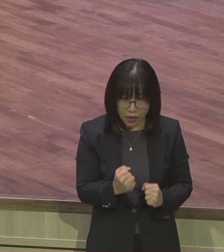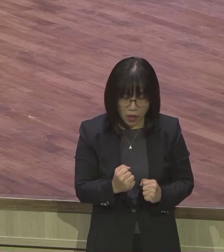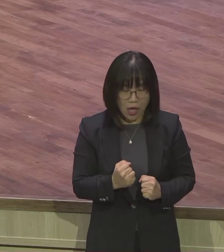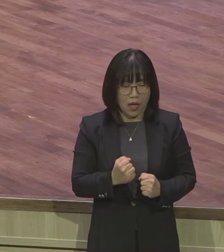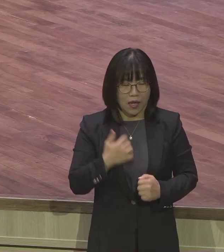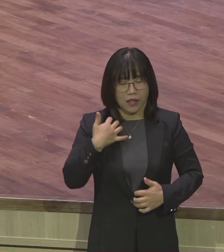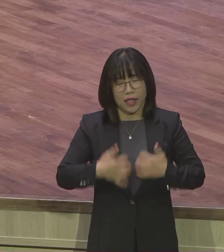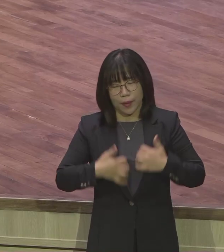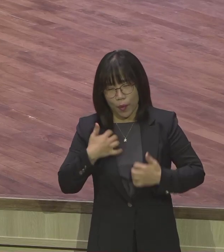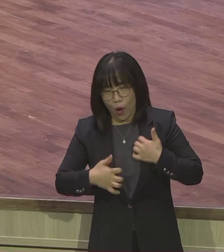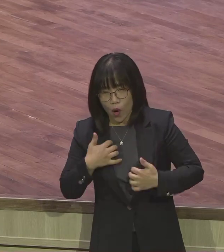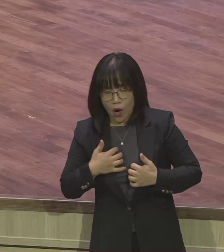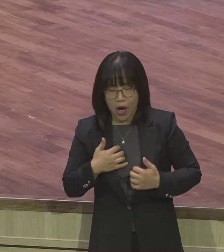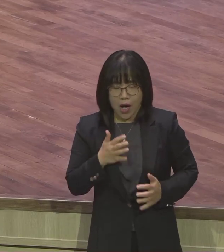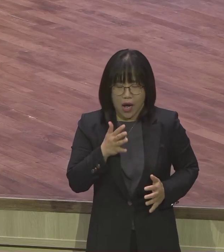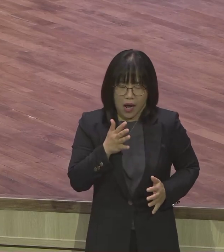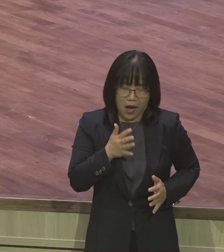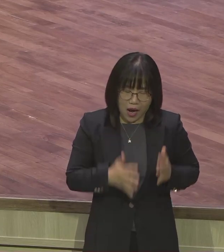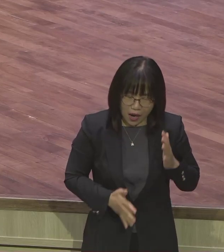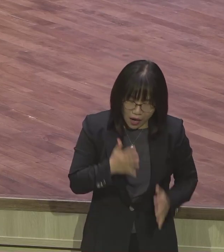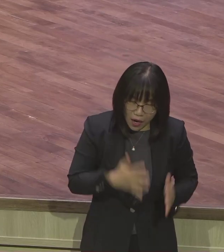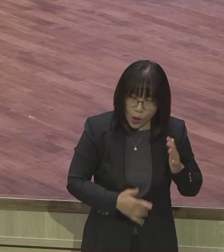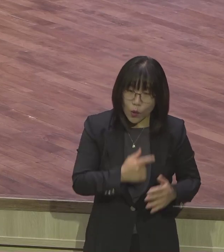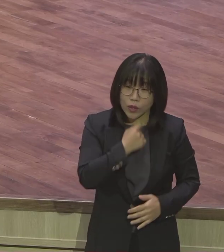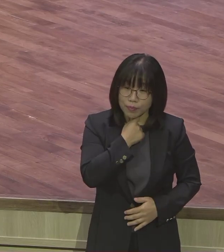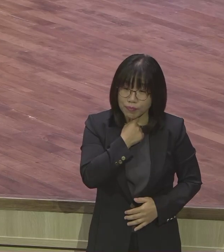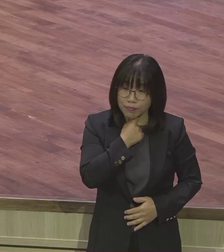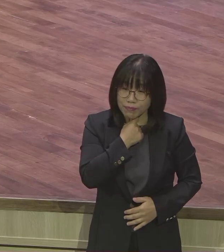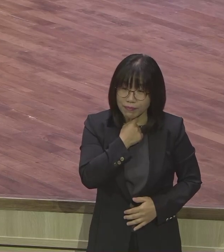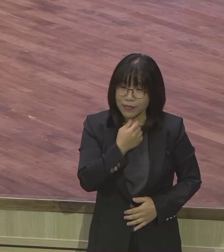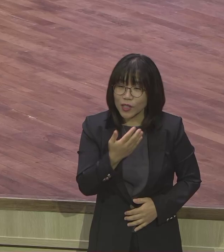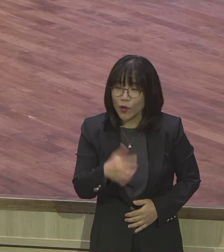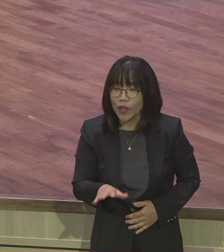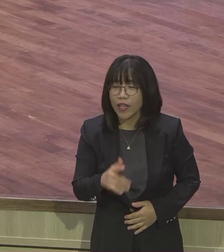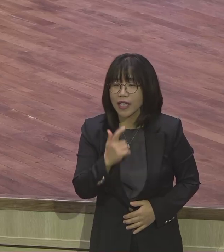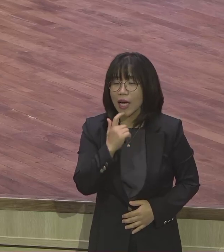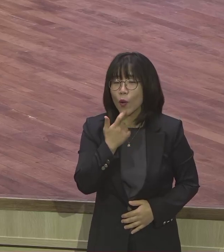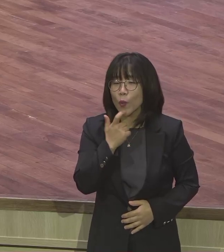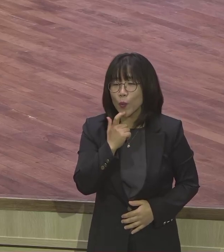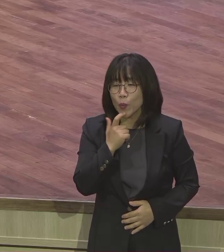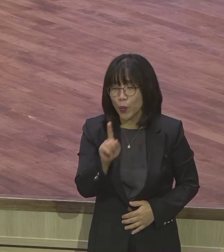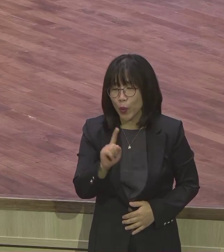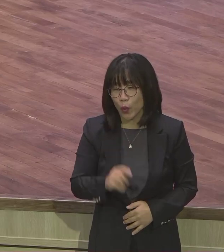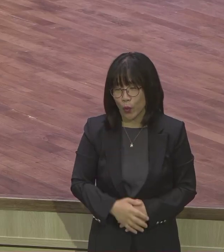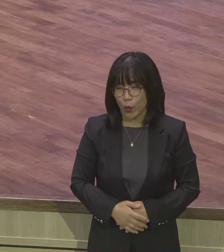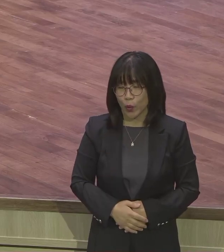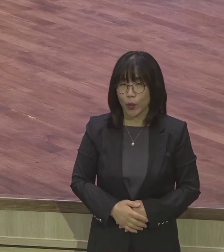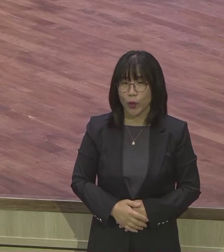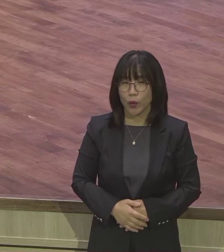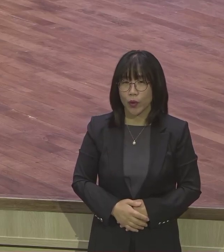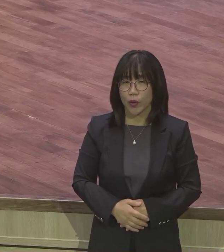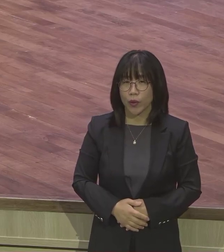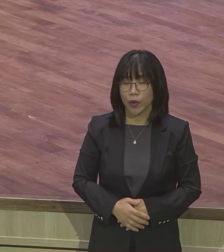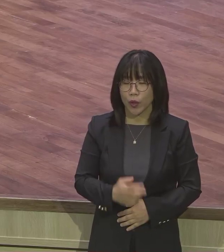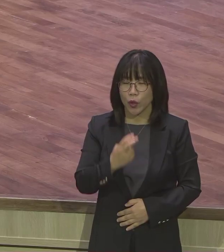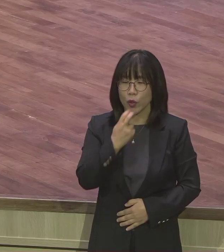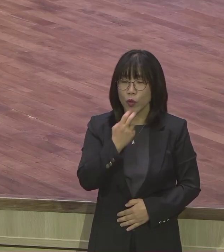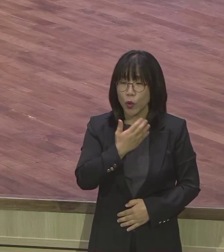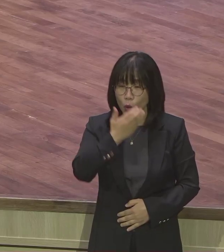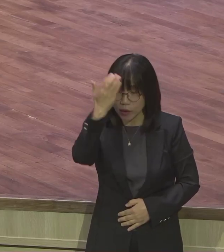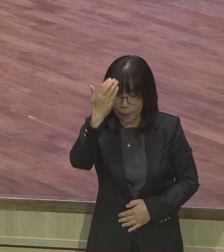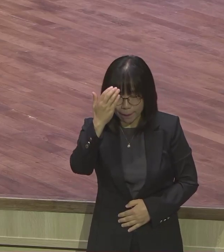막한 걸음에 달려가고 싶은 마음이 있었는데, 야곱은 단순히 요셉이 보고